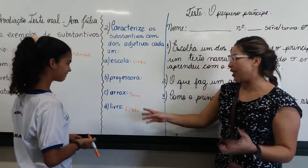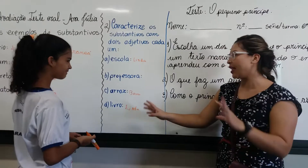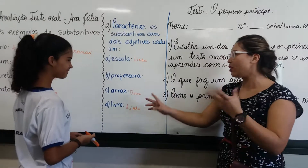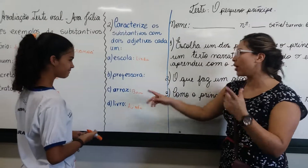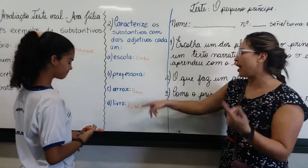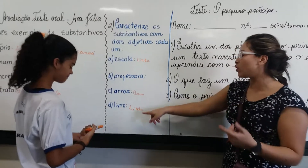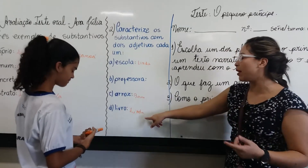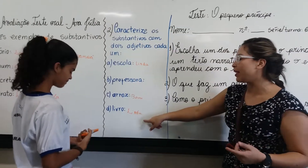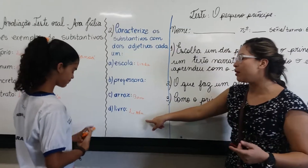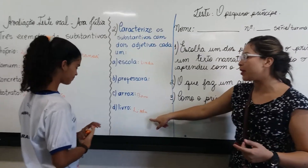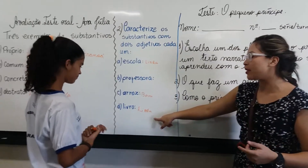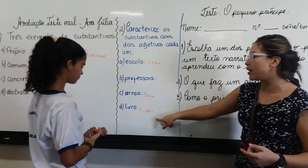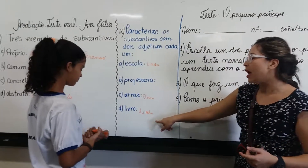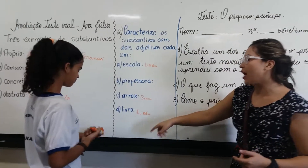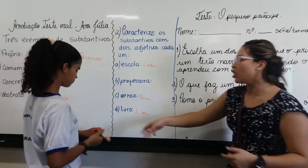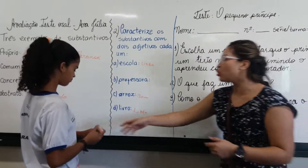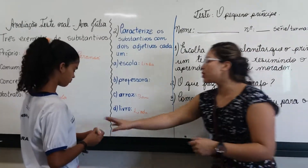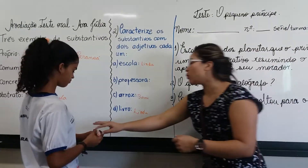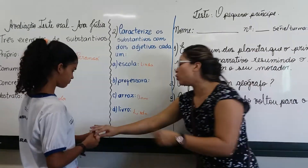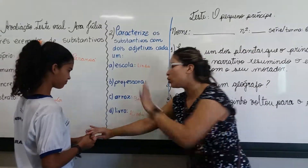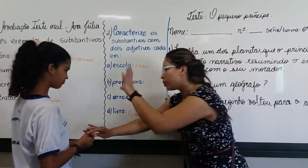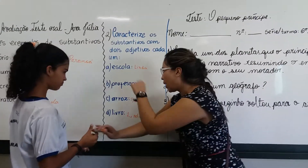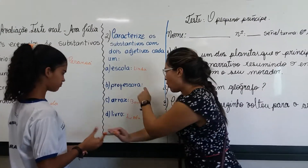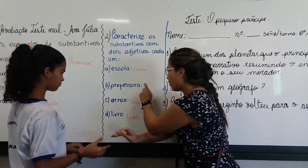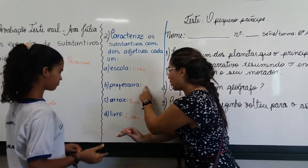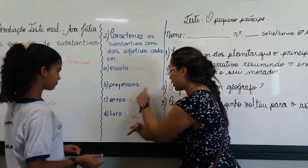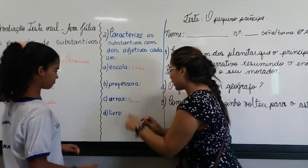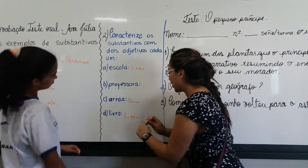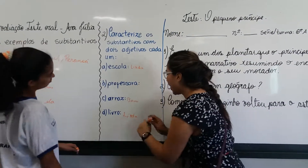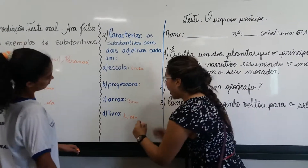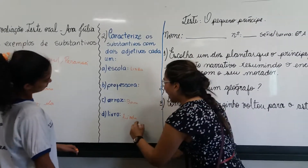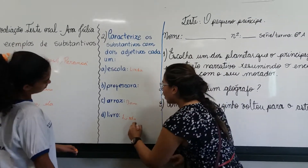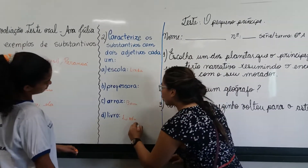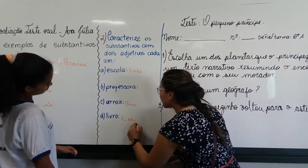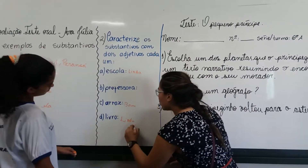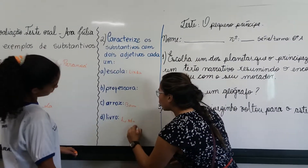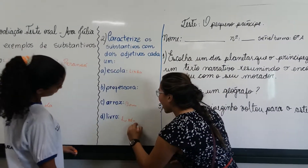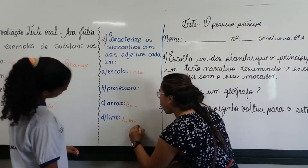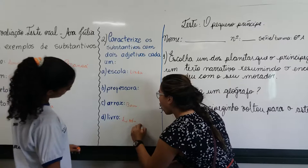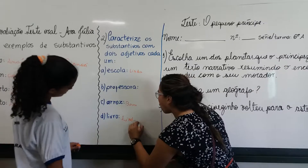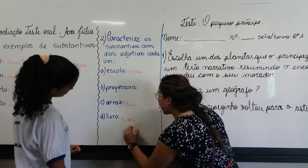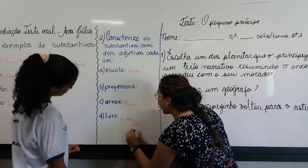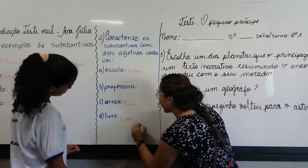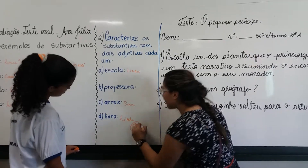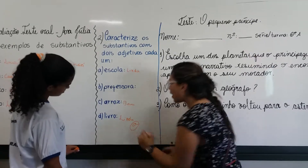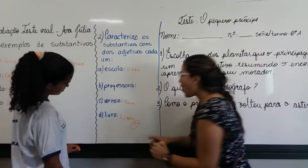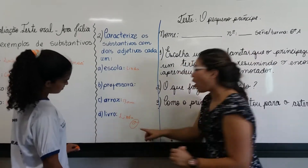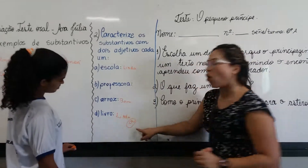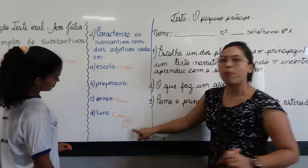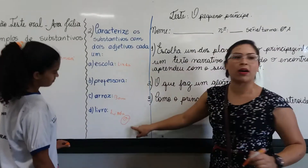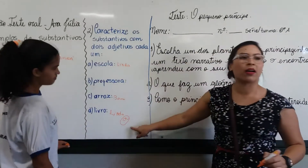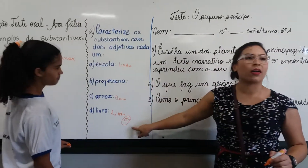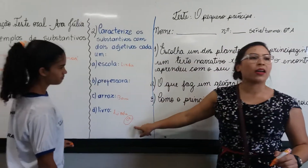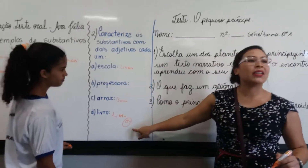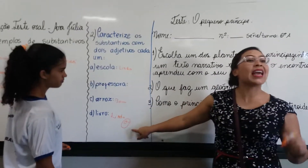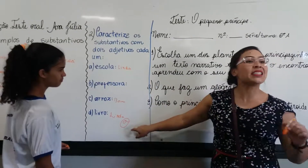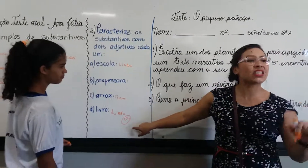Deve ser, né? Isso, é. A gente usa muito. Calma, a gente usa muito o arroba. O que é o arroba? Nesse sentido